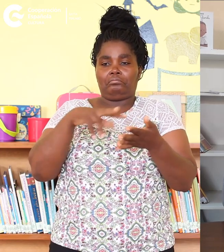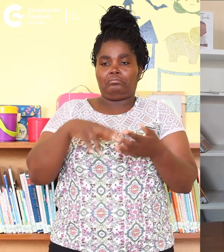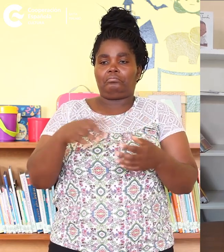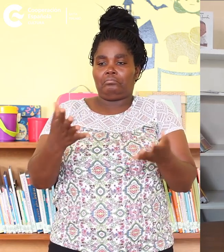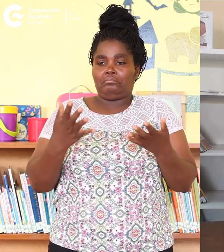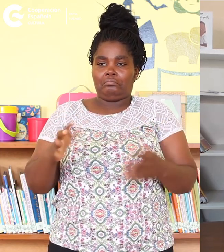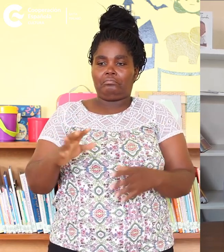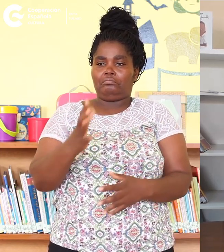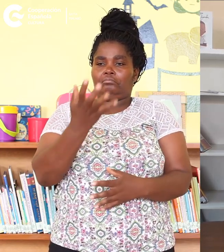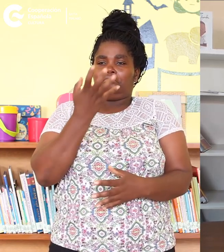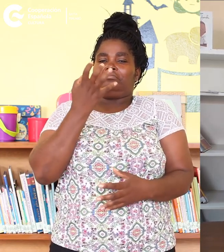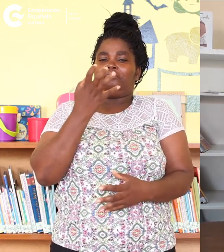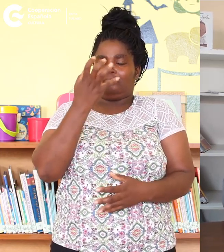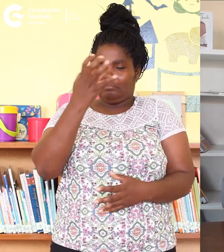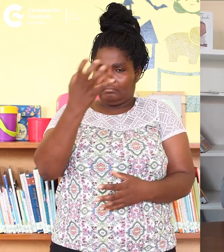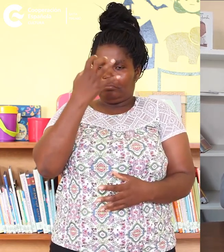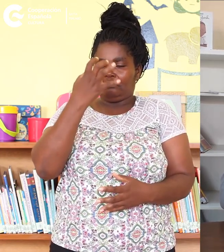vergüenza.